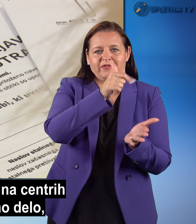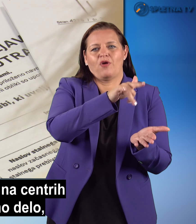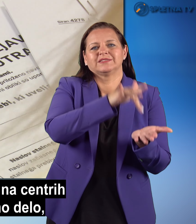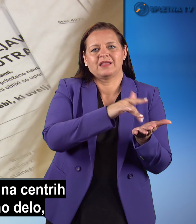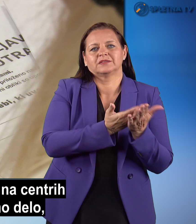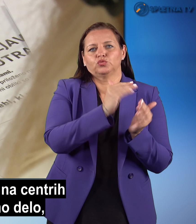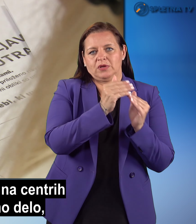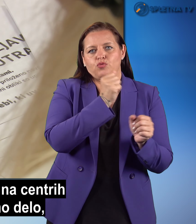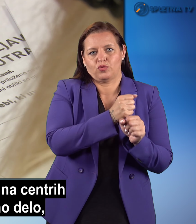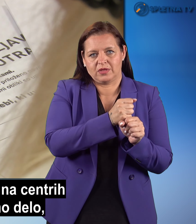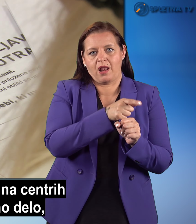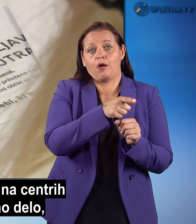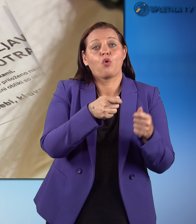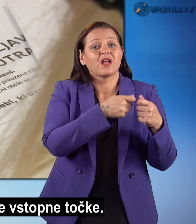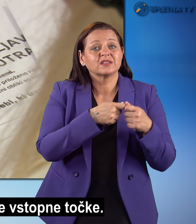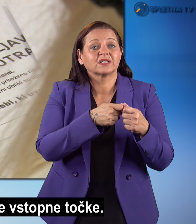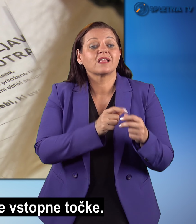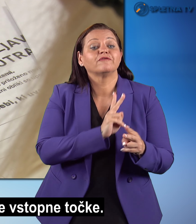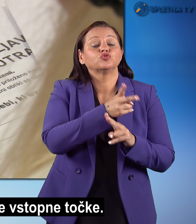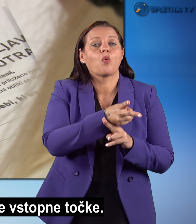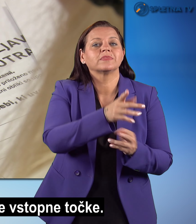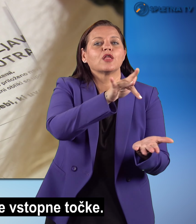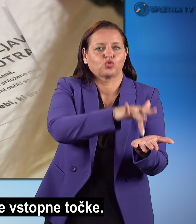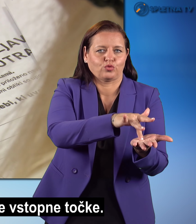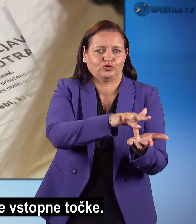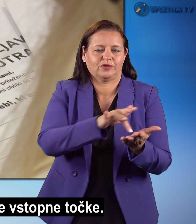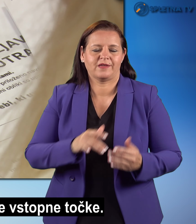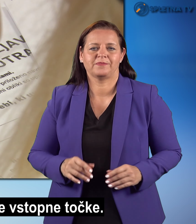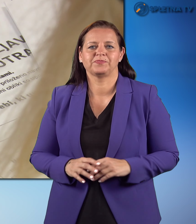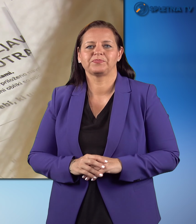so organizirane vstopne točke.